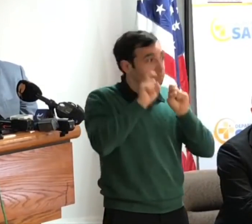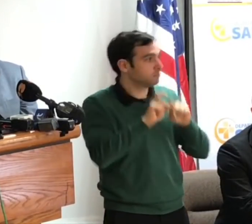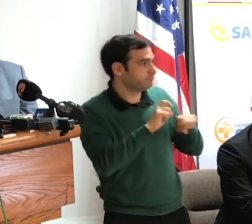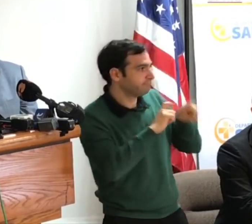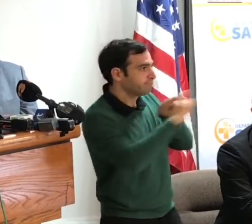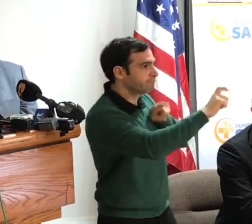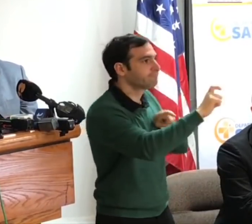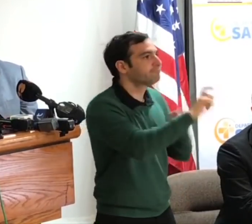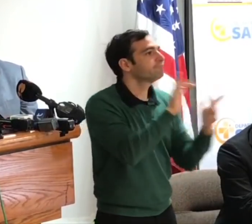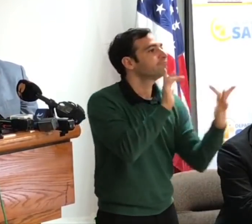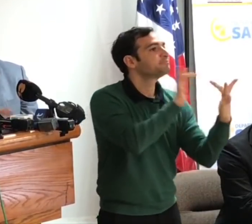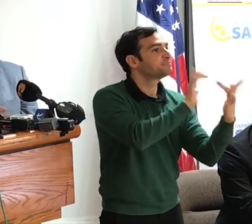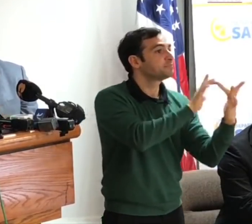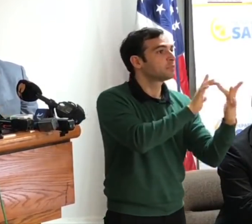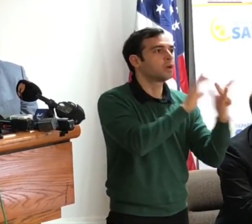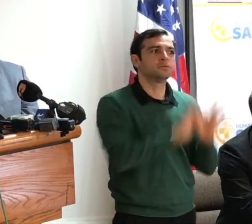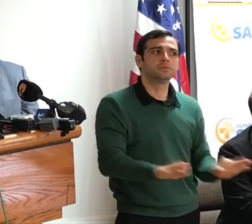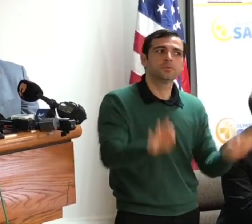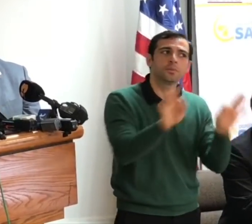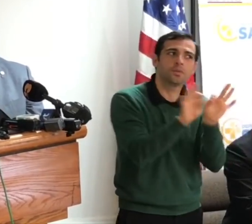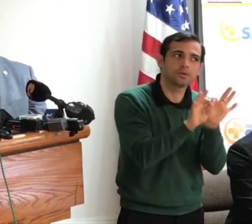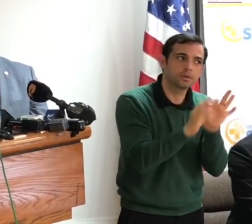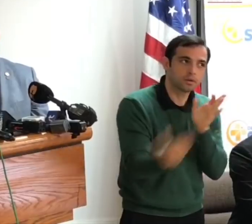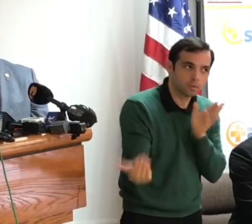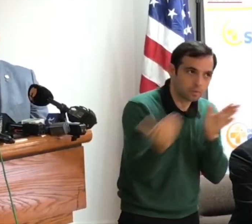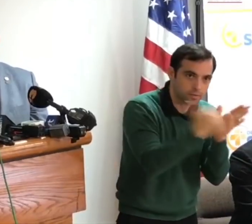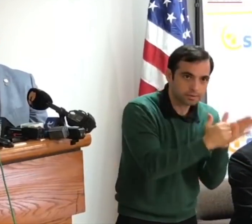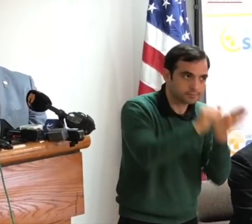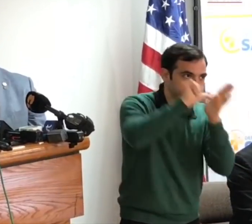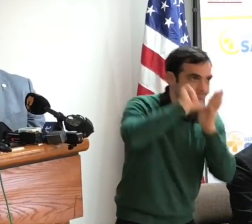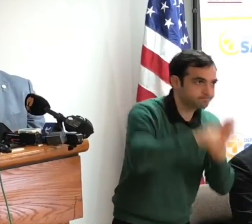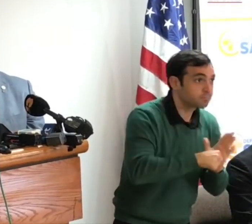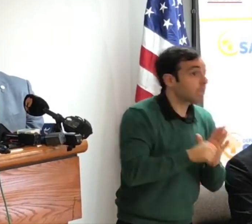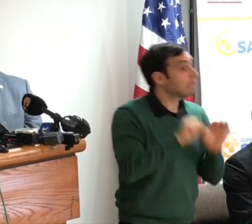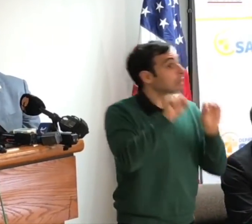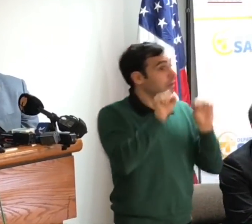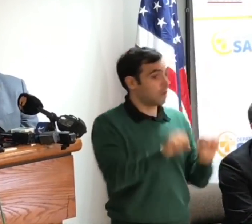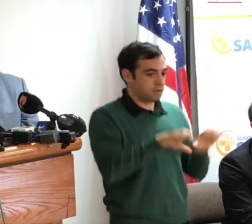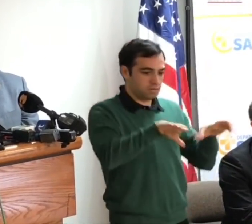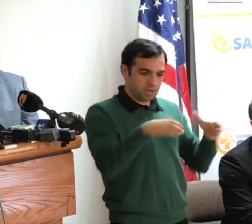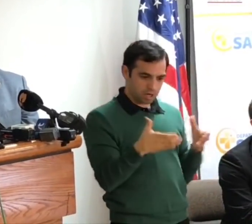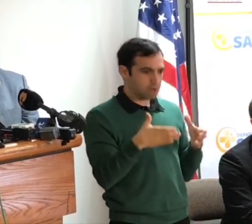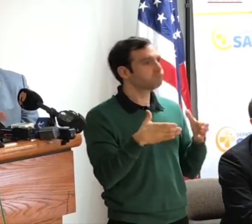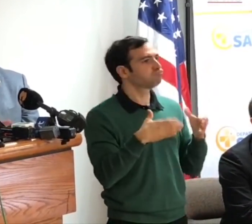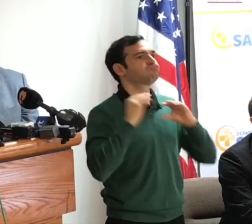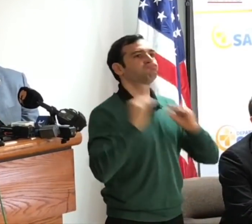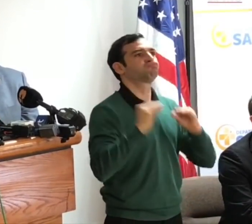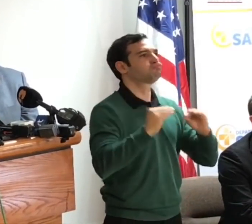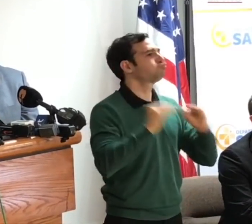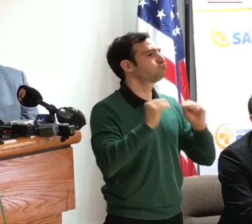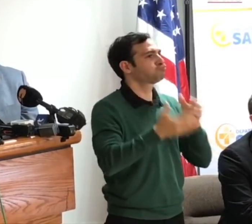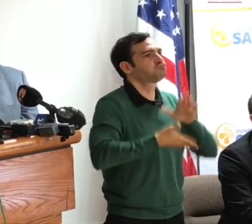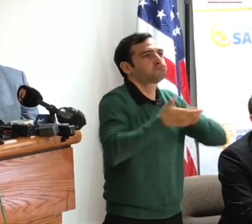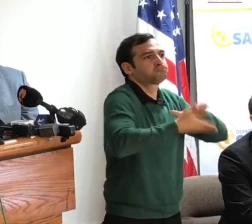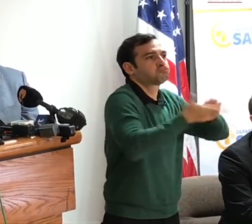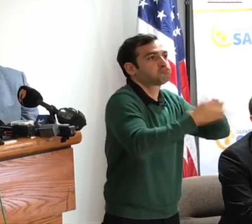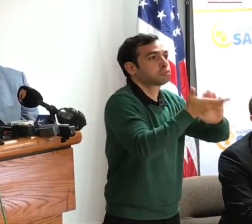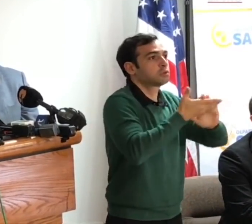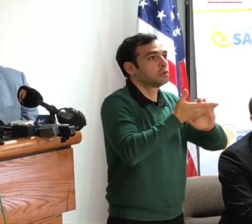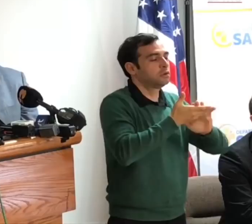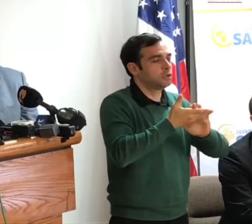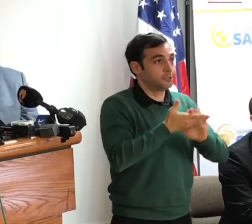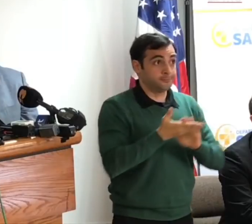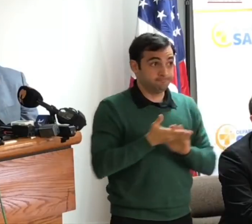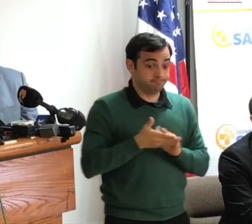escuelas. Es importante y volvemos. Podemos dar clases y eventualmente tomando las